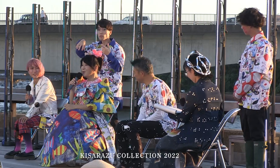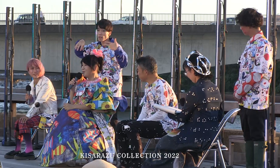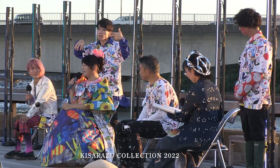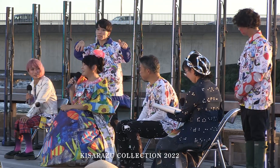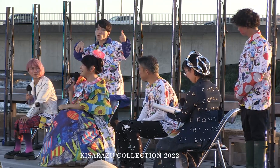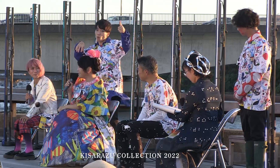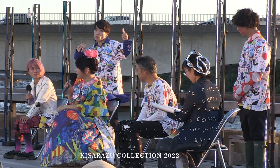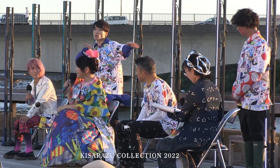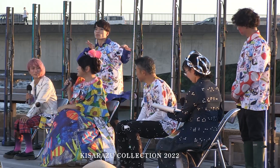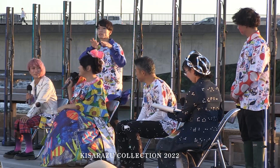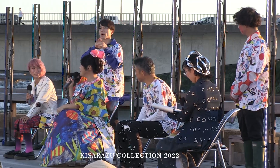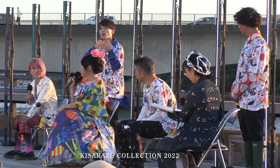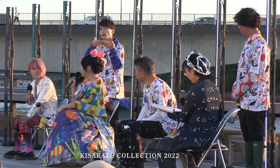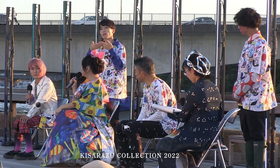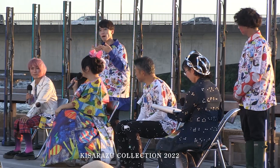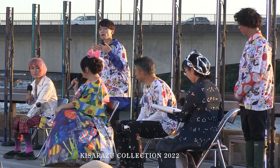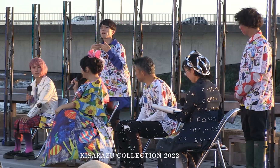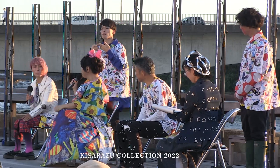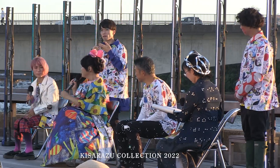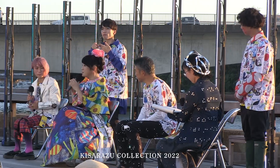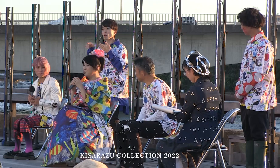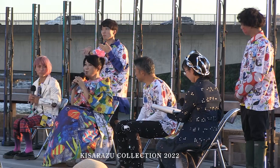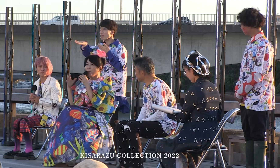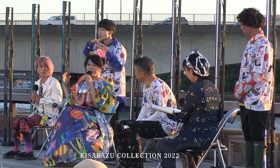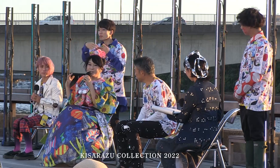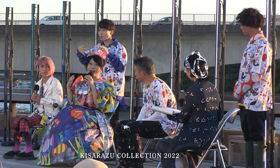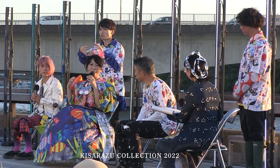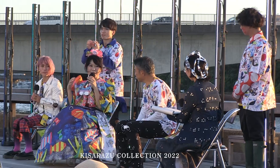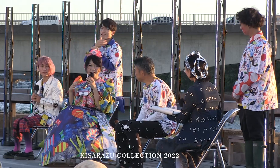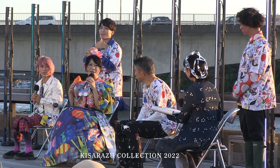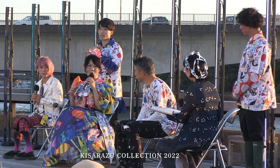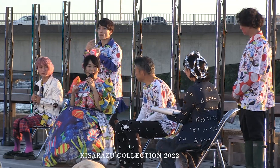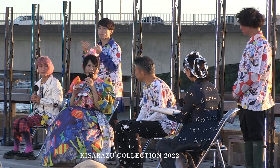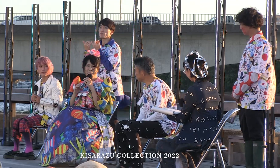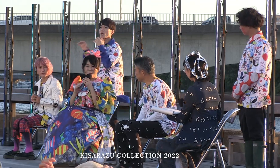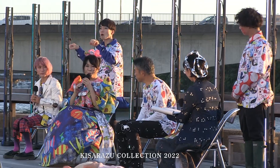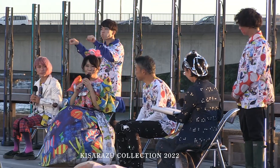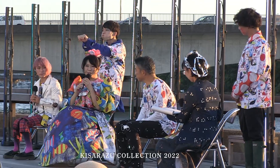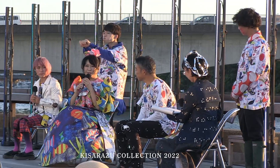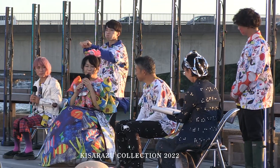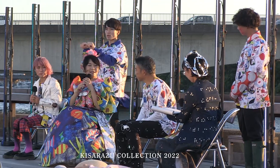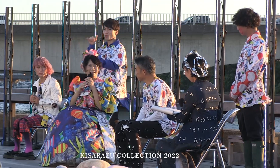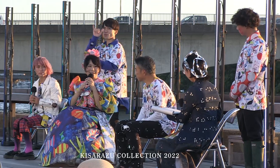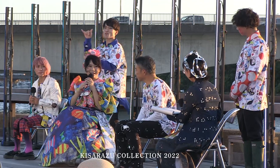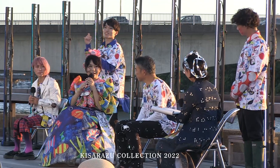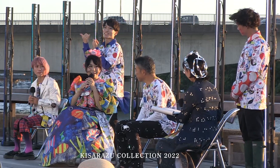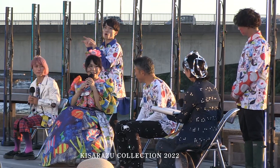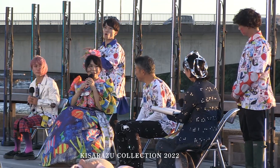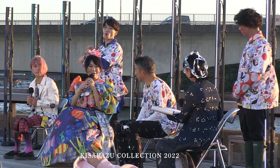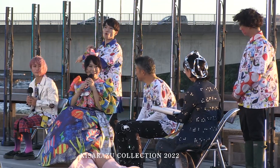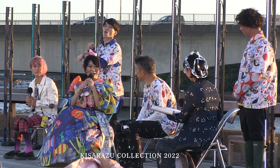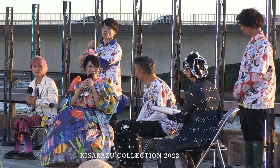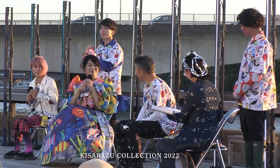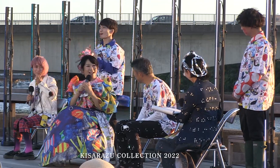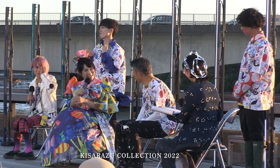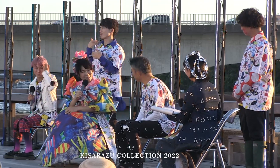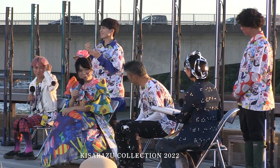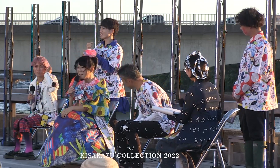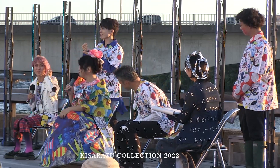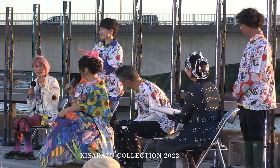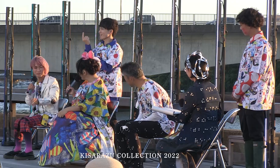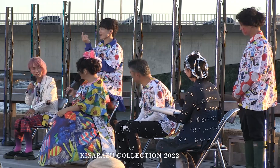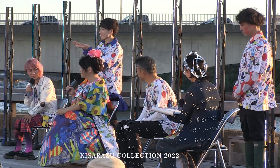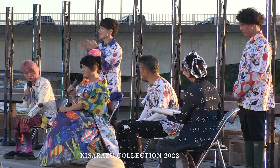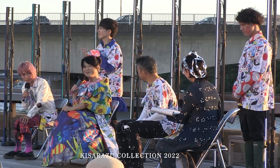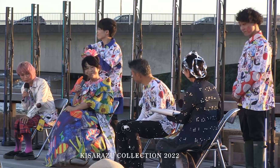ご縁といただいて、皆さんともご縁いただいて、そういうつなぐ方なので、本当に嬉しいきっかけいただきました。ありが